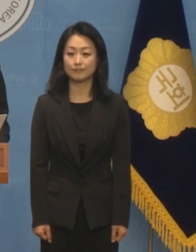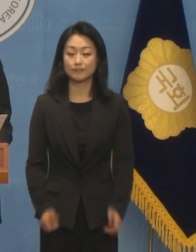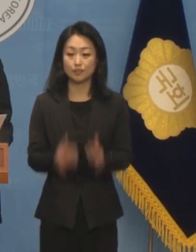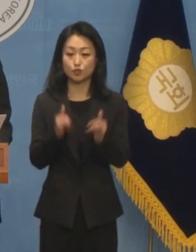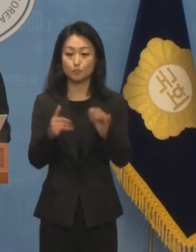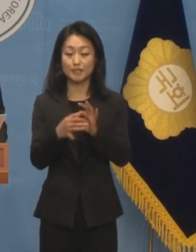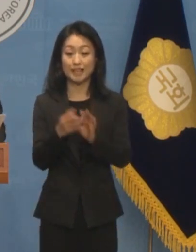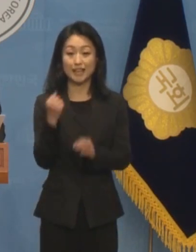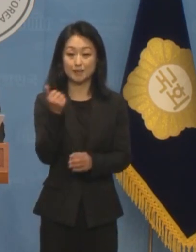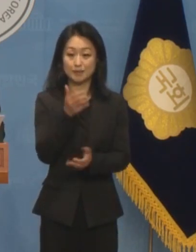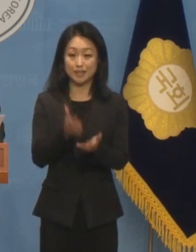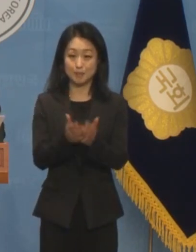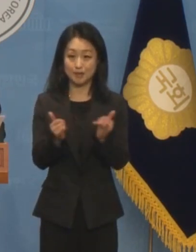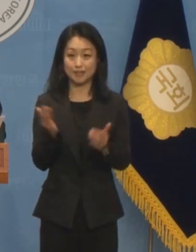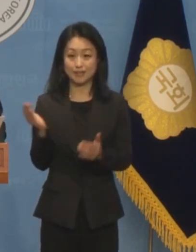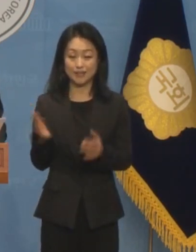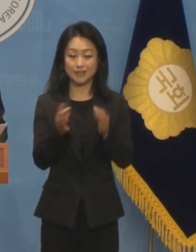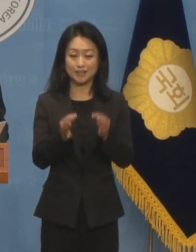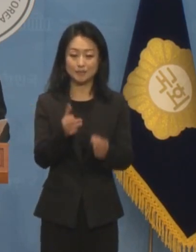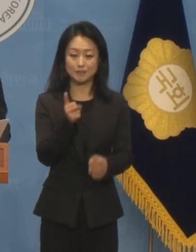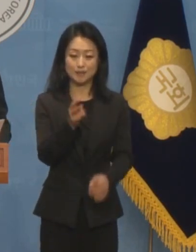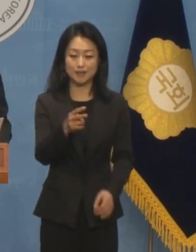국민의힘 대변인 김혜란입니다.